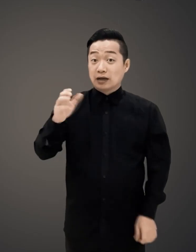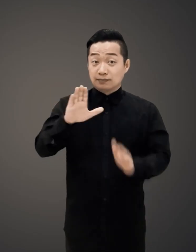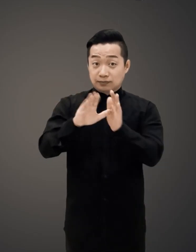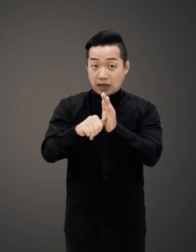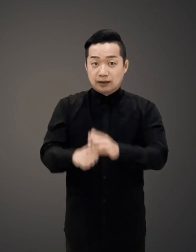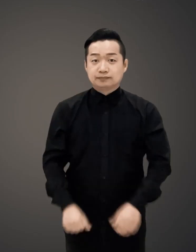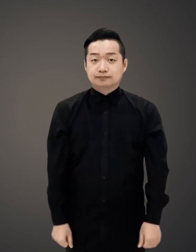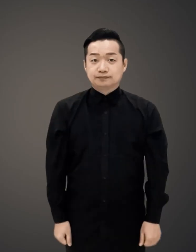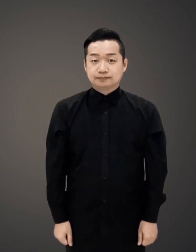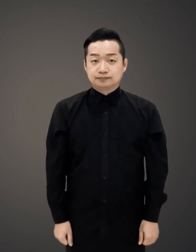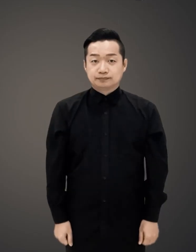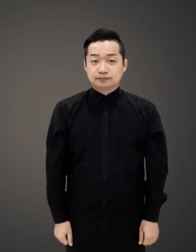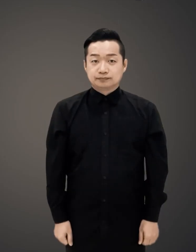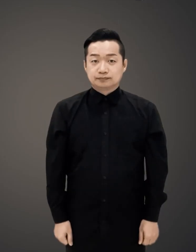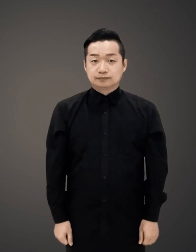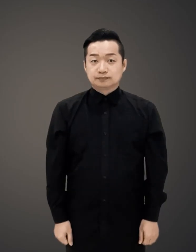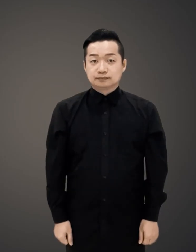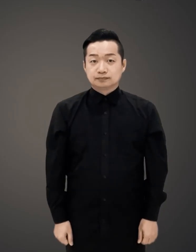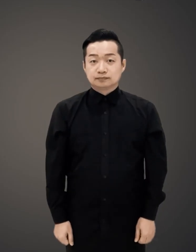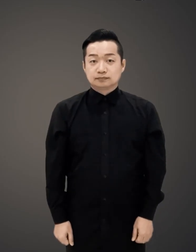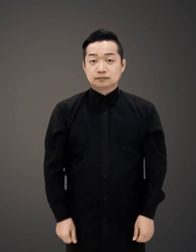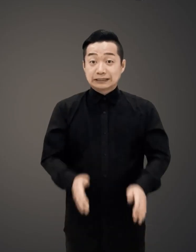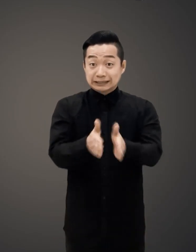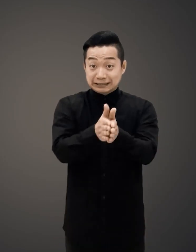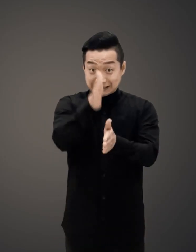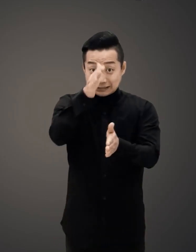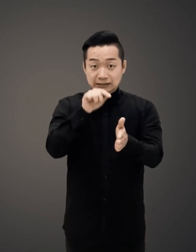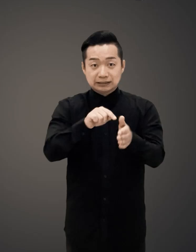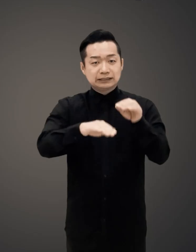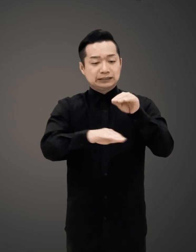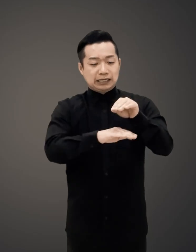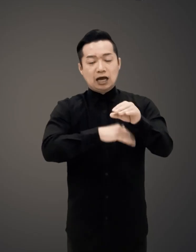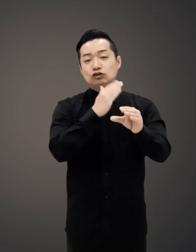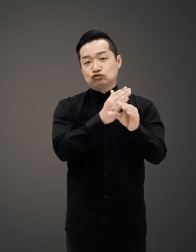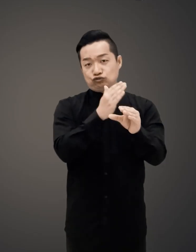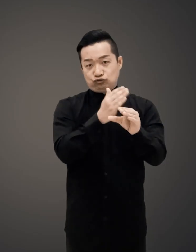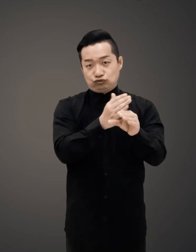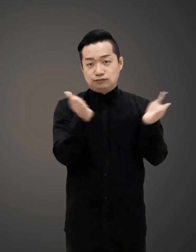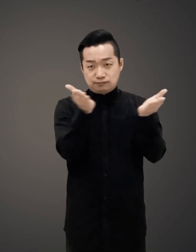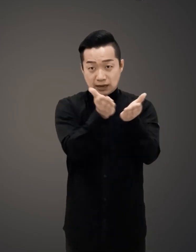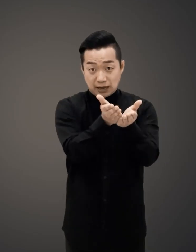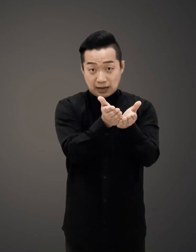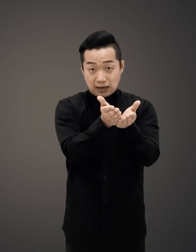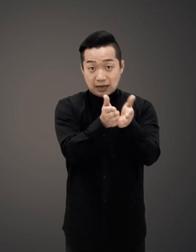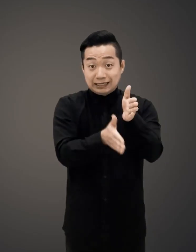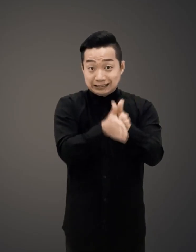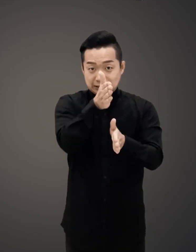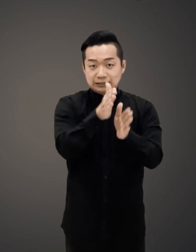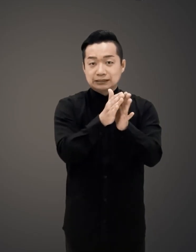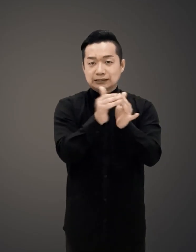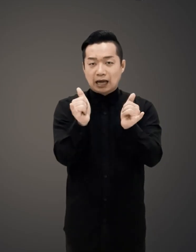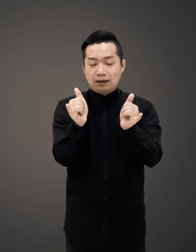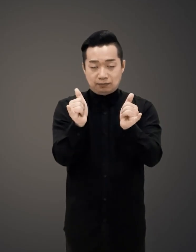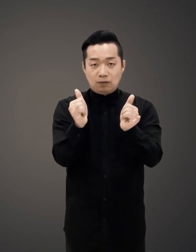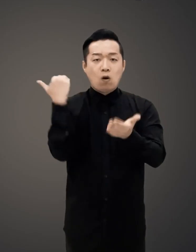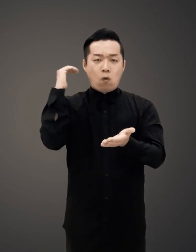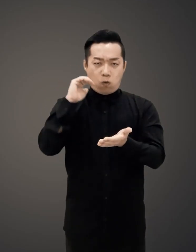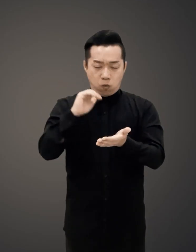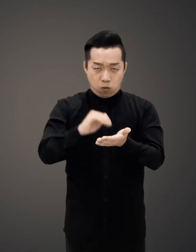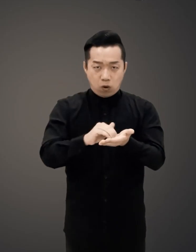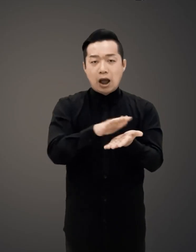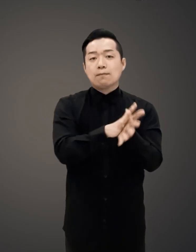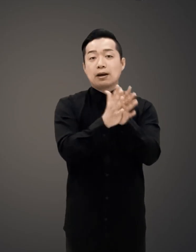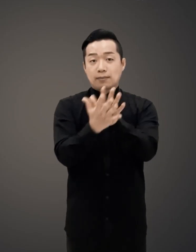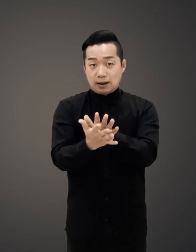80년대로 넘어오면서 점점 그러니까 자동차 위주로 맞춰가던 도시가 사람 위주로 돌아오고